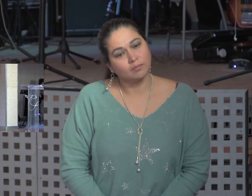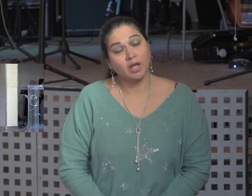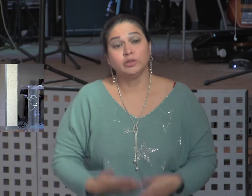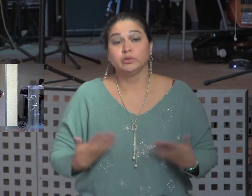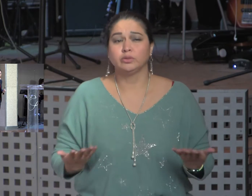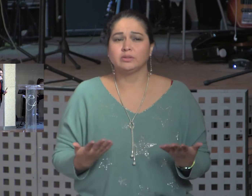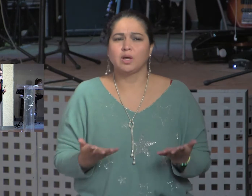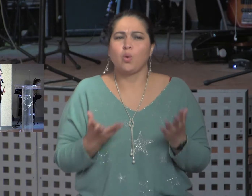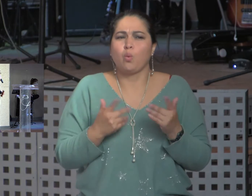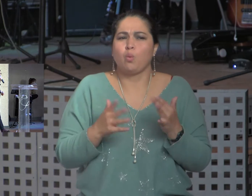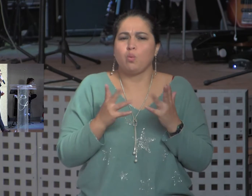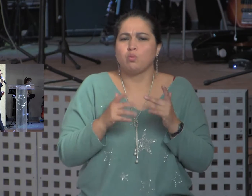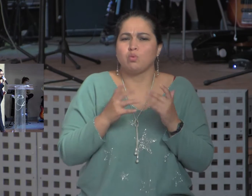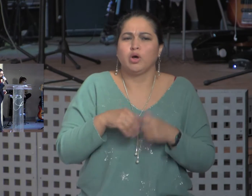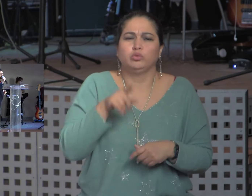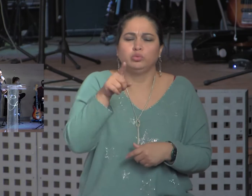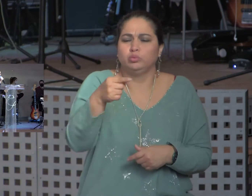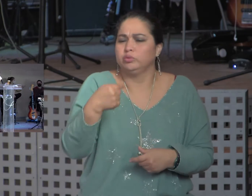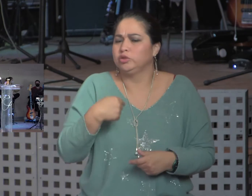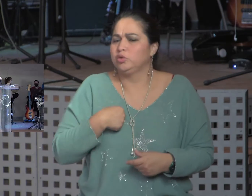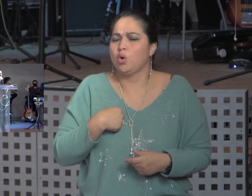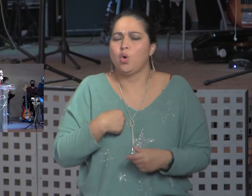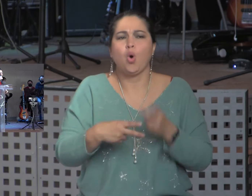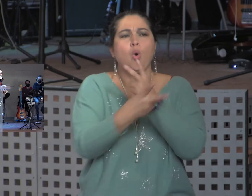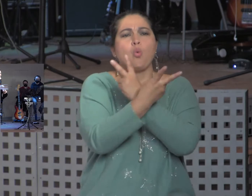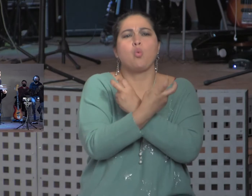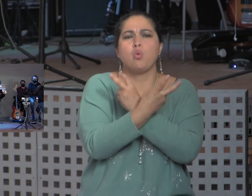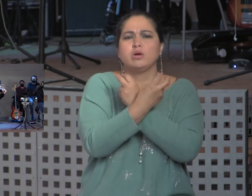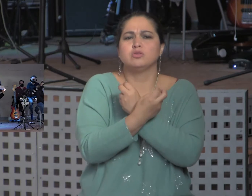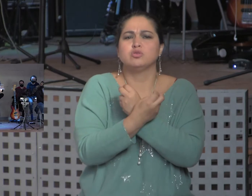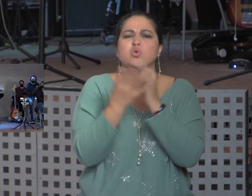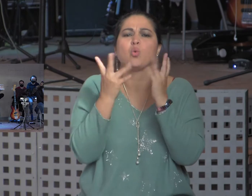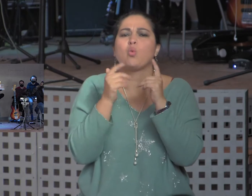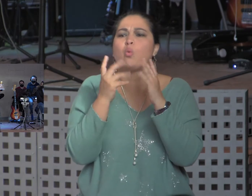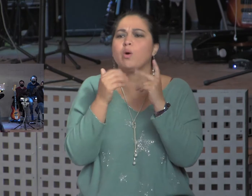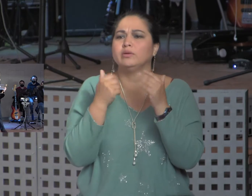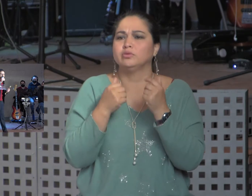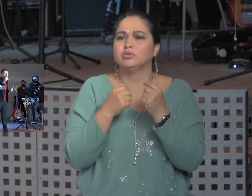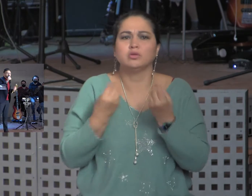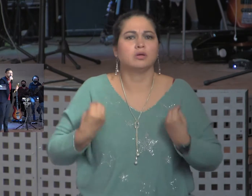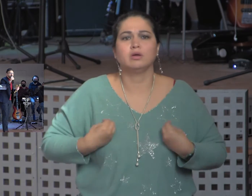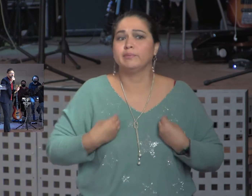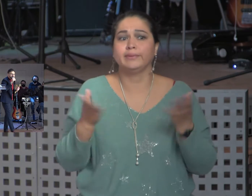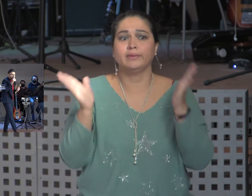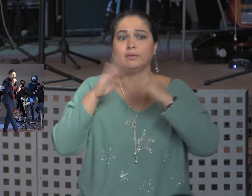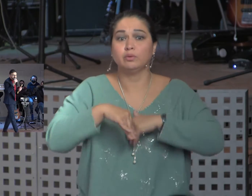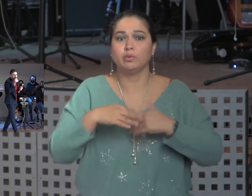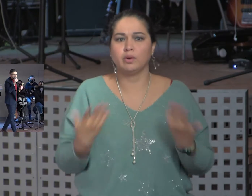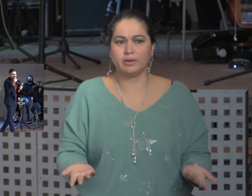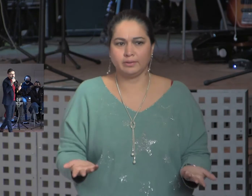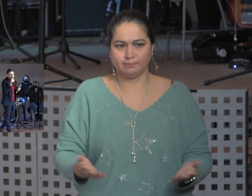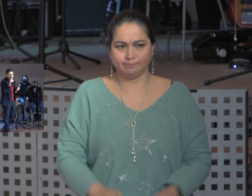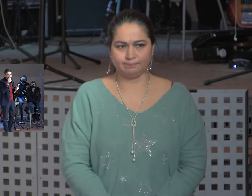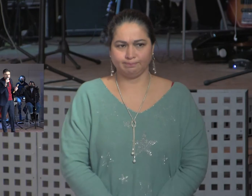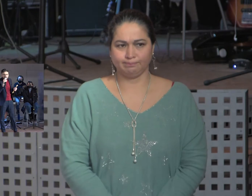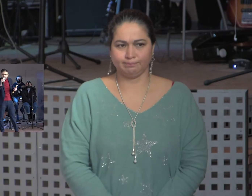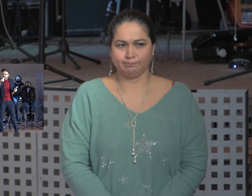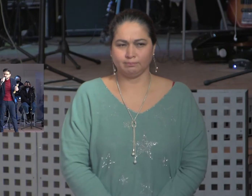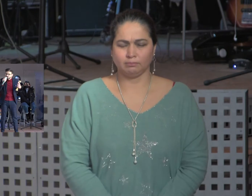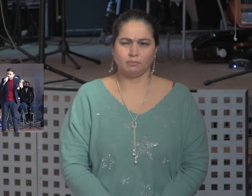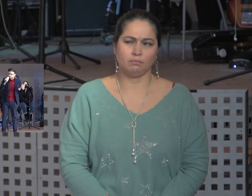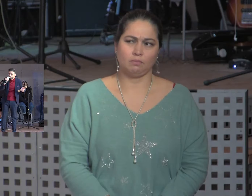¿Cuántos huesos tenemos tú y yo que no tienen vida? ¿A qué me refiero por huesos que no tienen